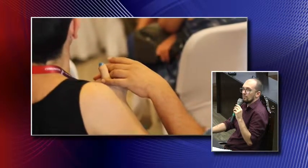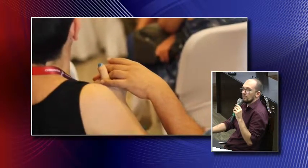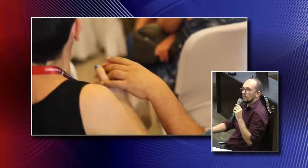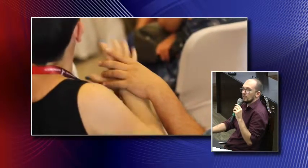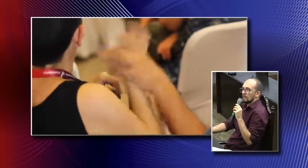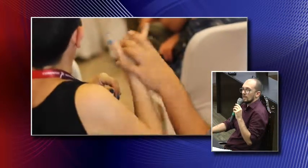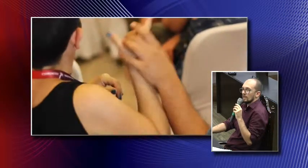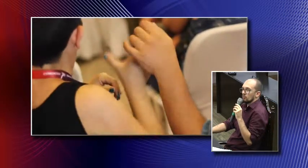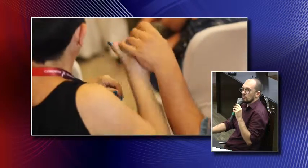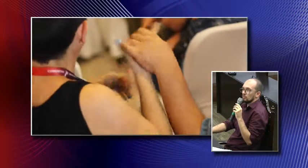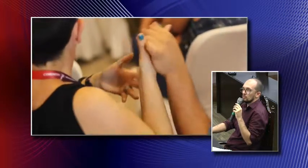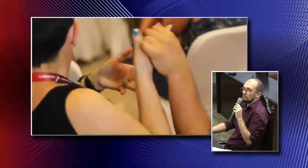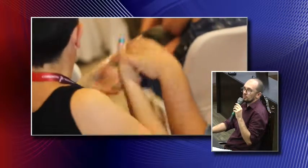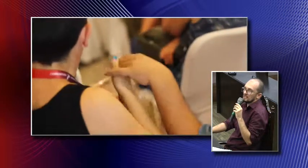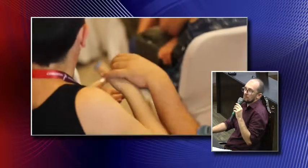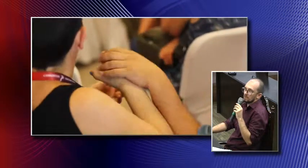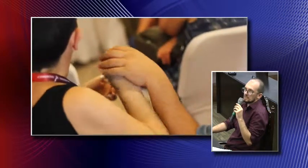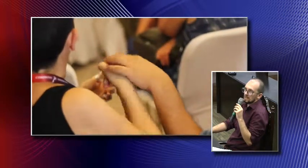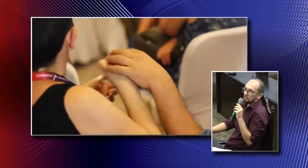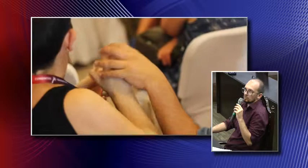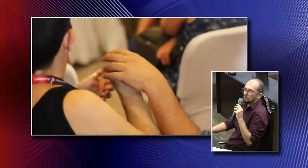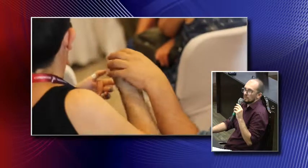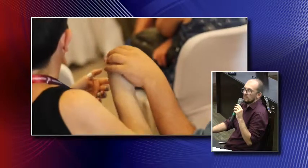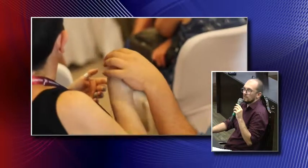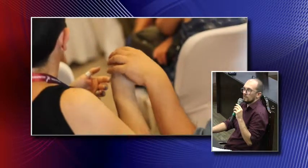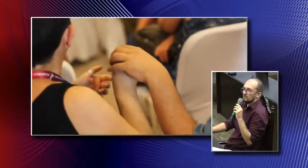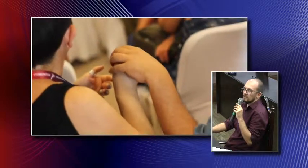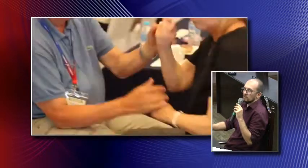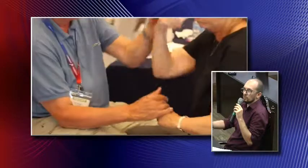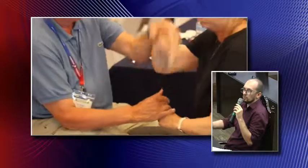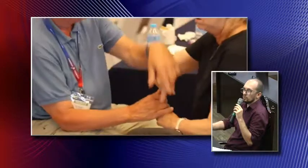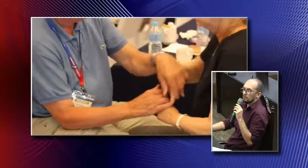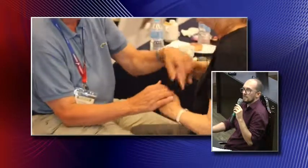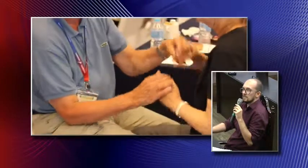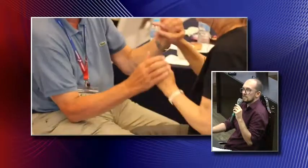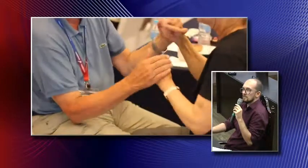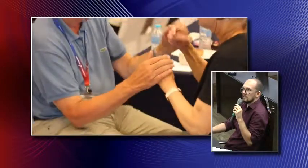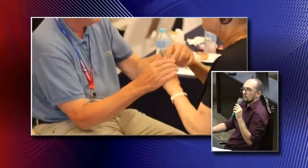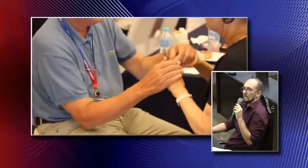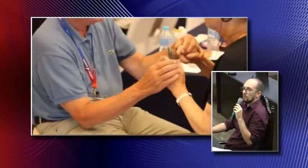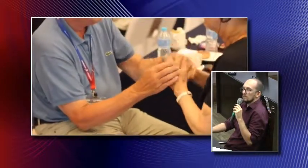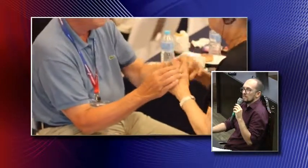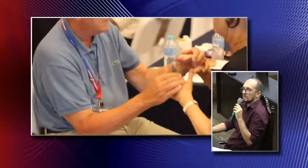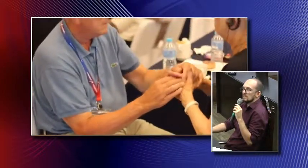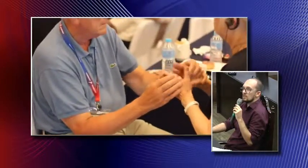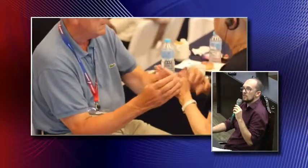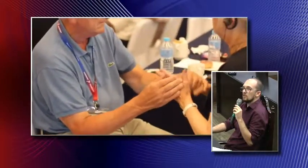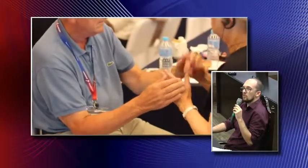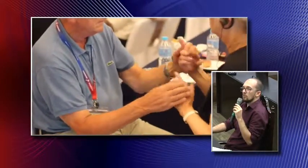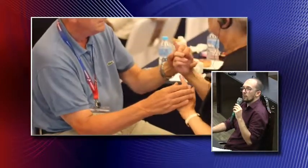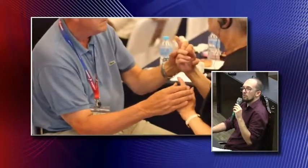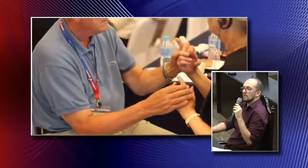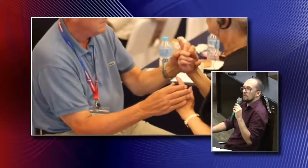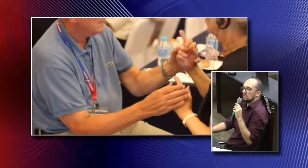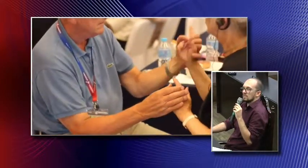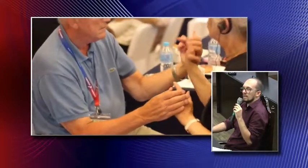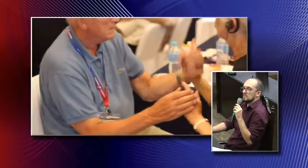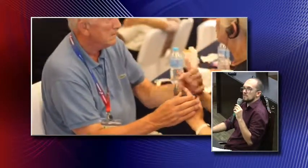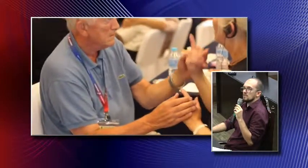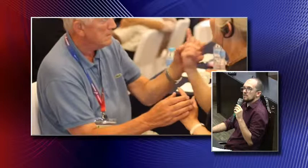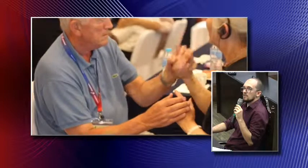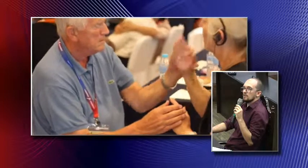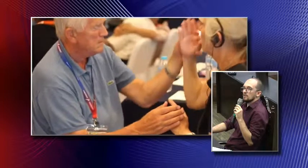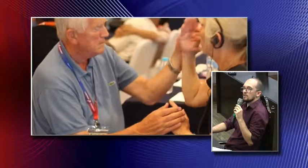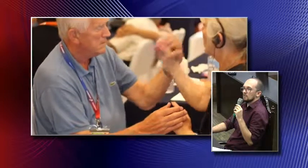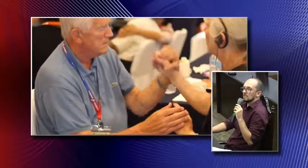dedo. Aqui um tipo de libras tátil também, entretanto é de outro país, seria uma língua de sinais. Uma outra língua de